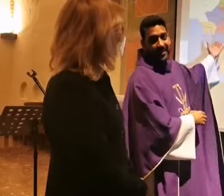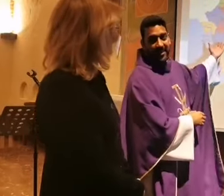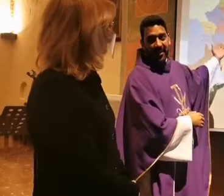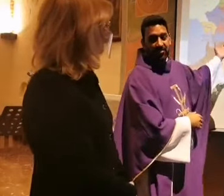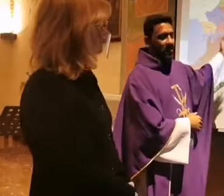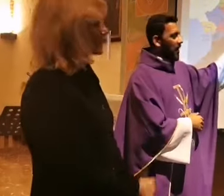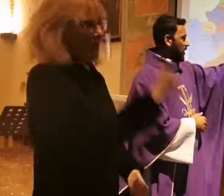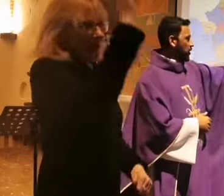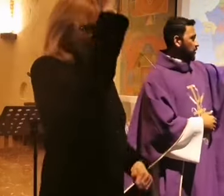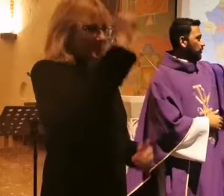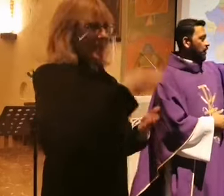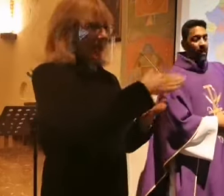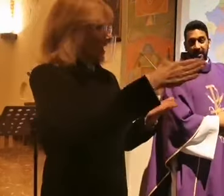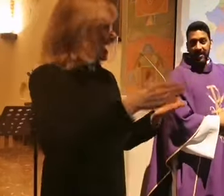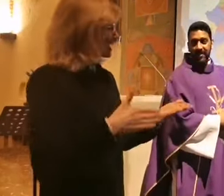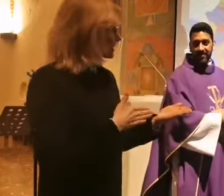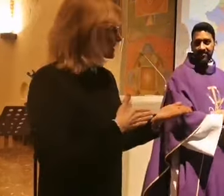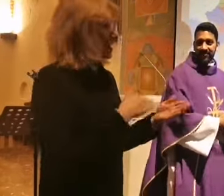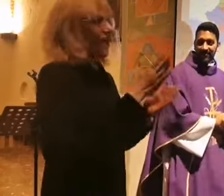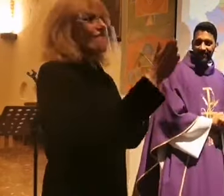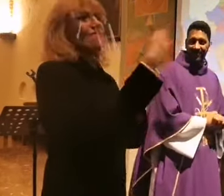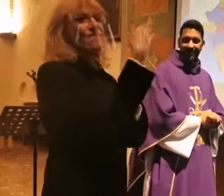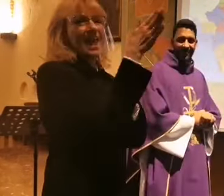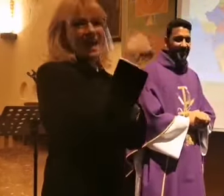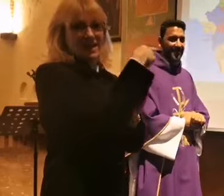E India è il nostro flag.